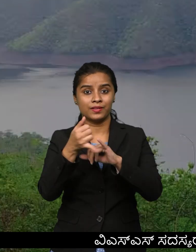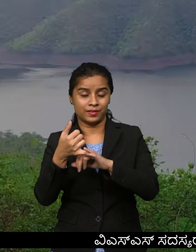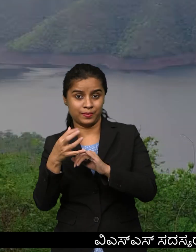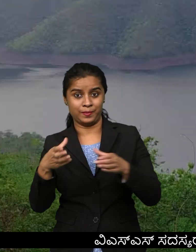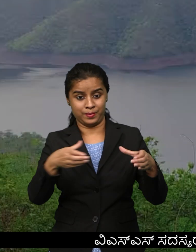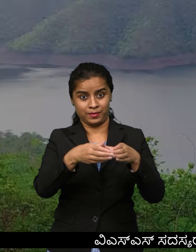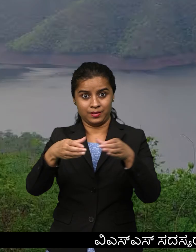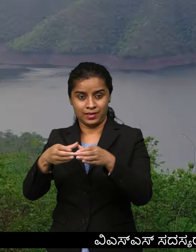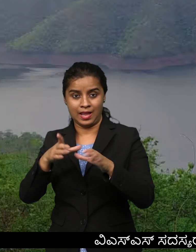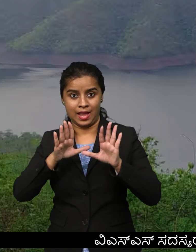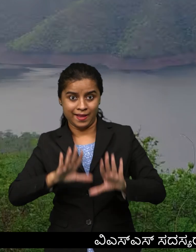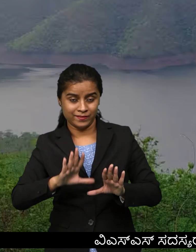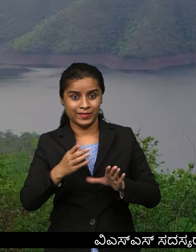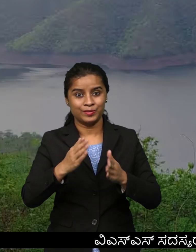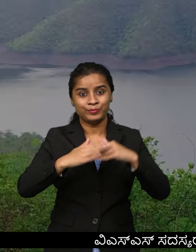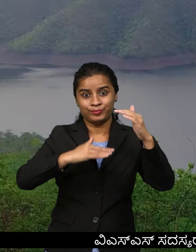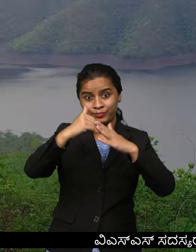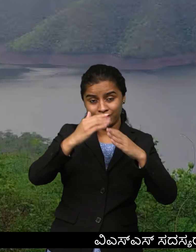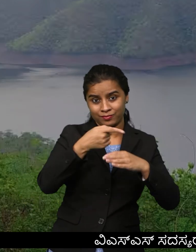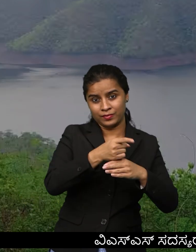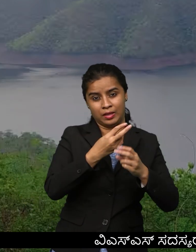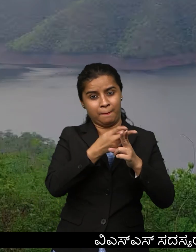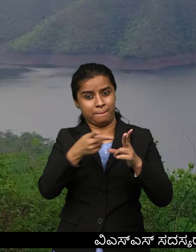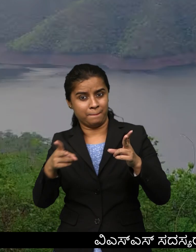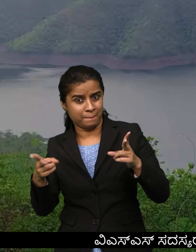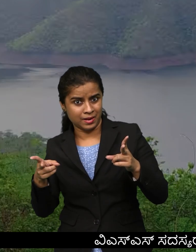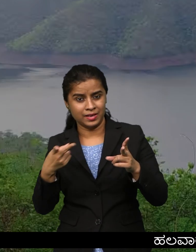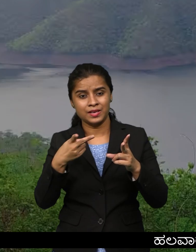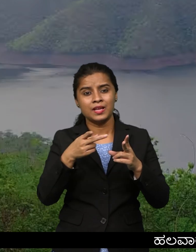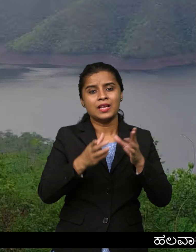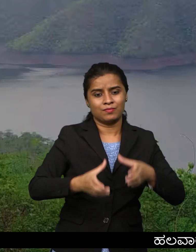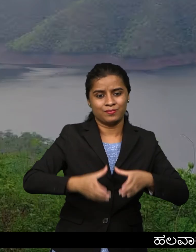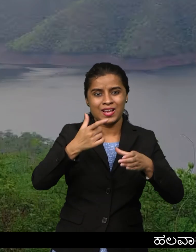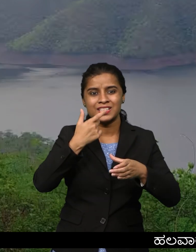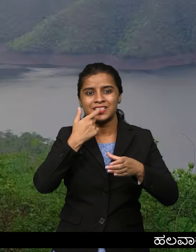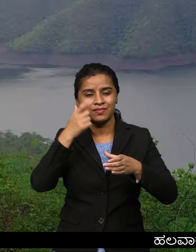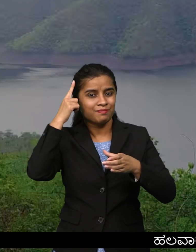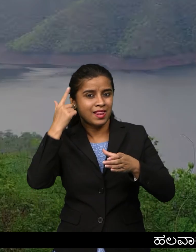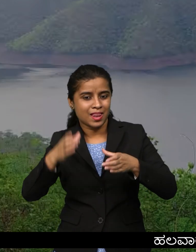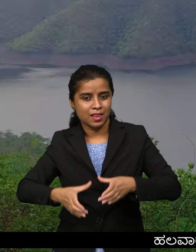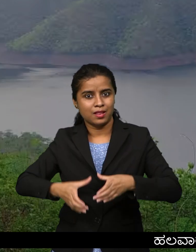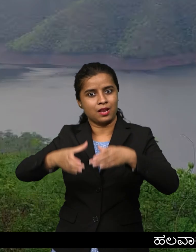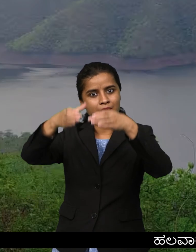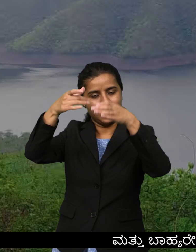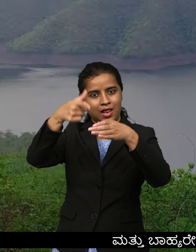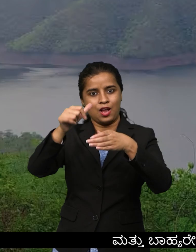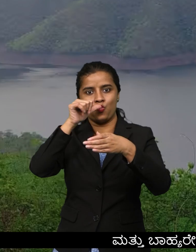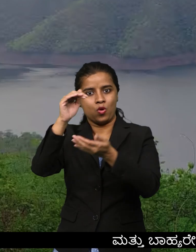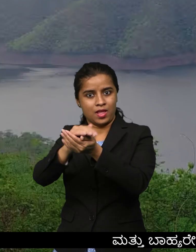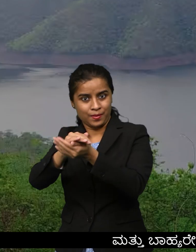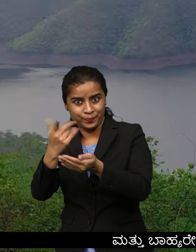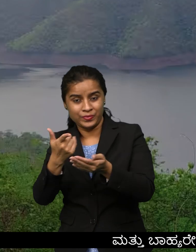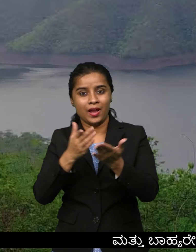VSS ಸದಸ್ಯರು ಮಳೆ ನೀರನ್ನು ಕೊಯ್ಲು ಮಾಡಲು ಹಲವಾರು ಒಳಹರಿವು ಟ್ಯಾಂಕ್ಗಳು